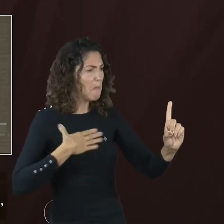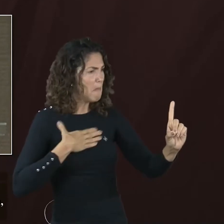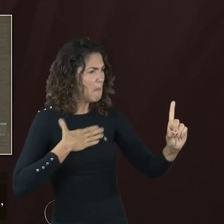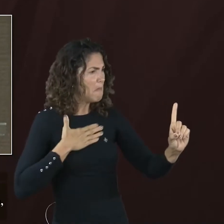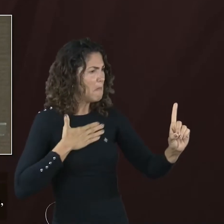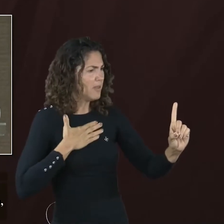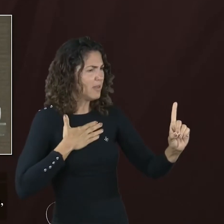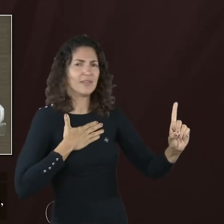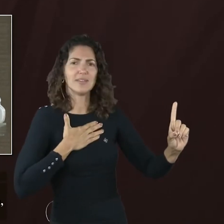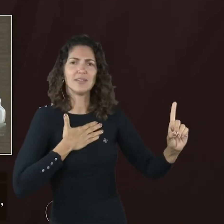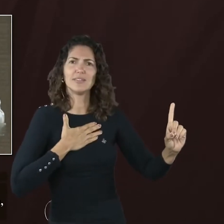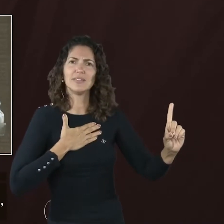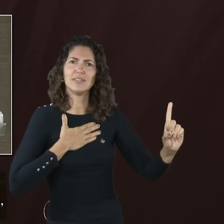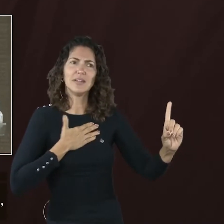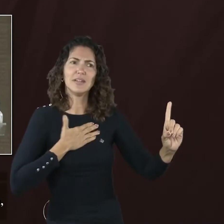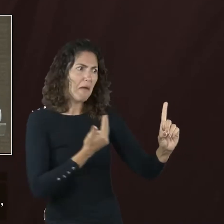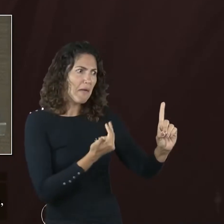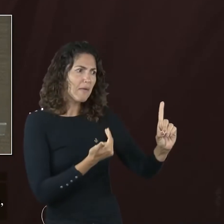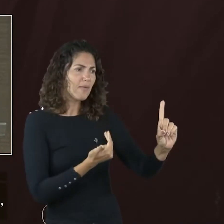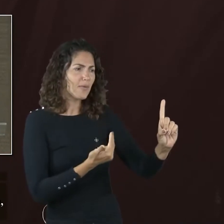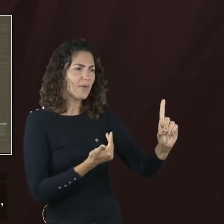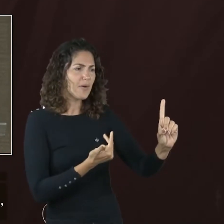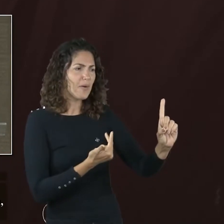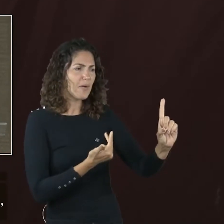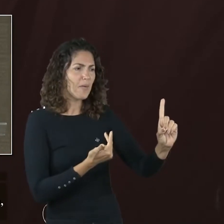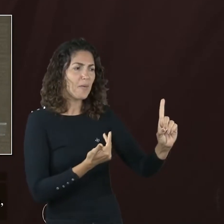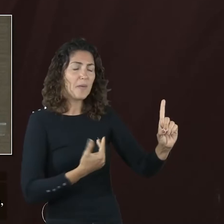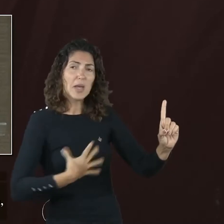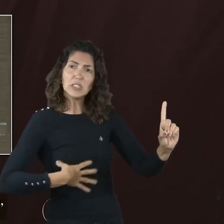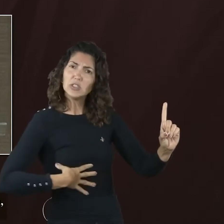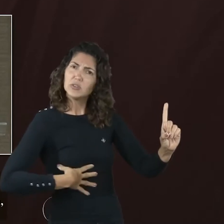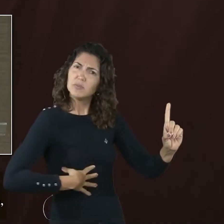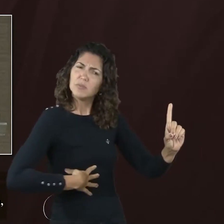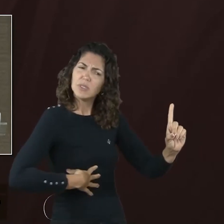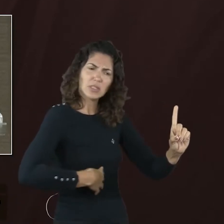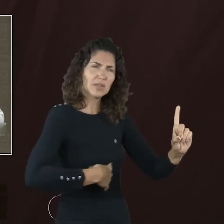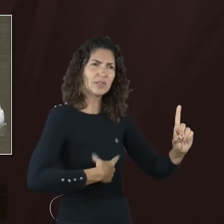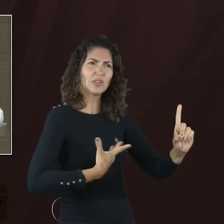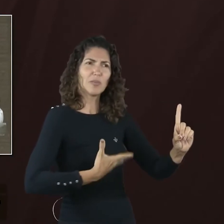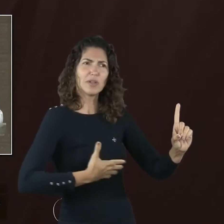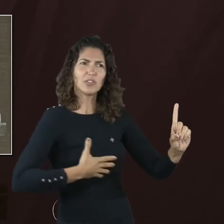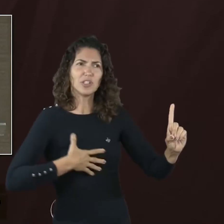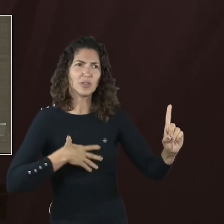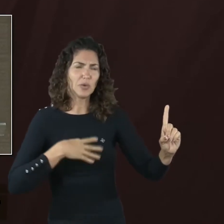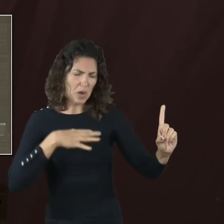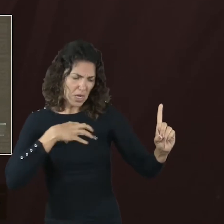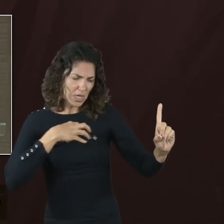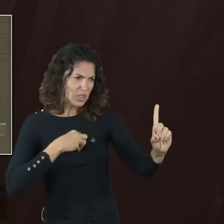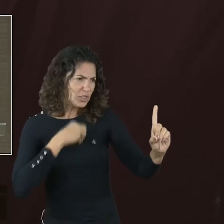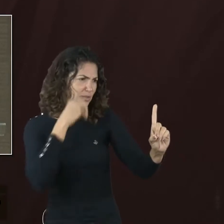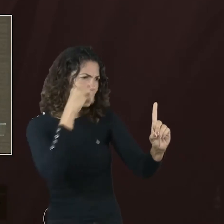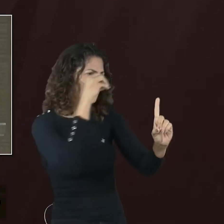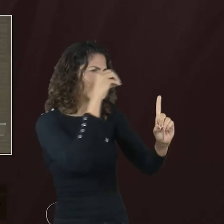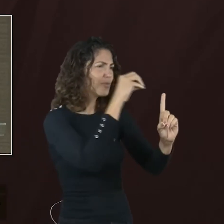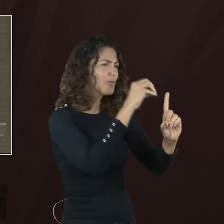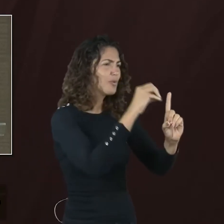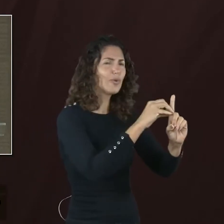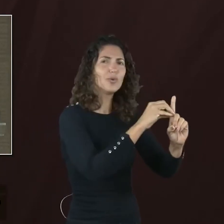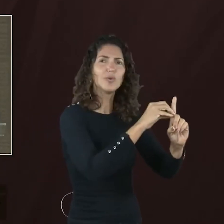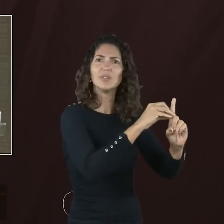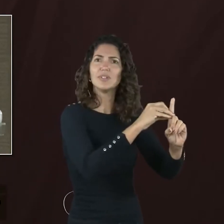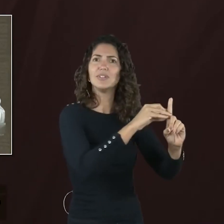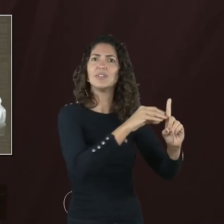mulher, porquanto do varão foi tomada. Por isso deixa o homem, pai e mãe, e se une a sua